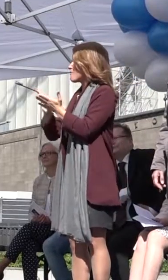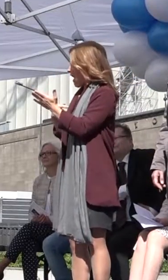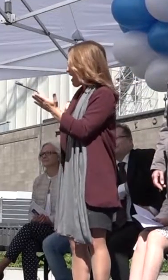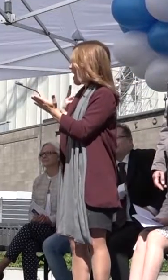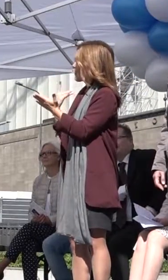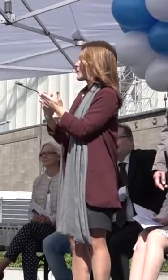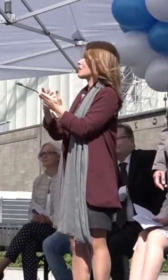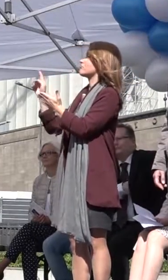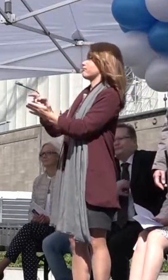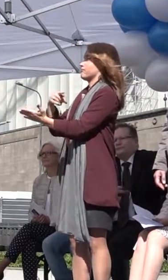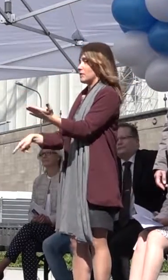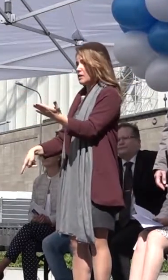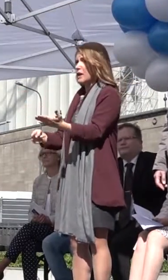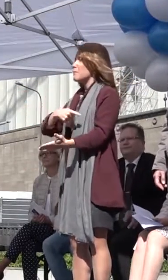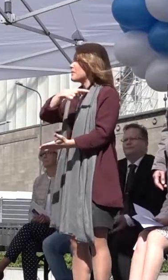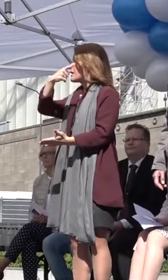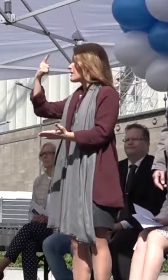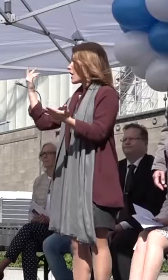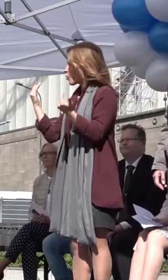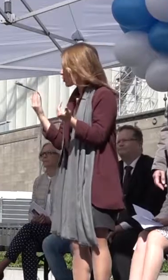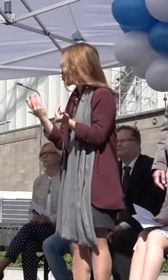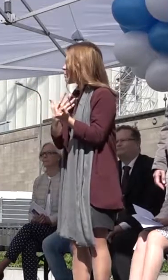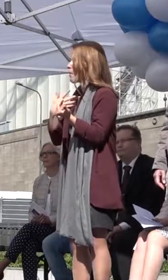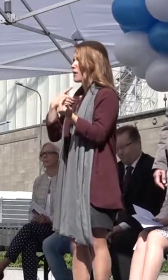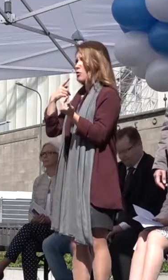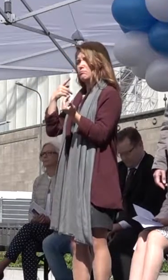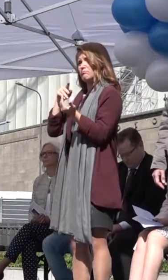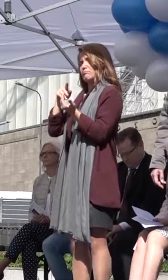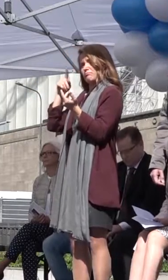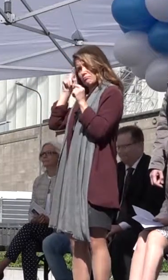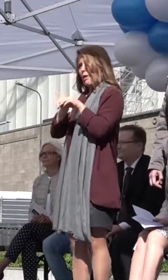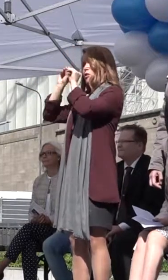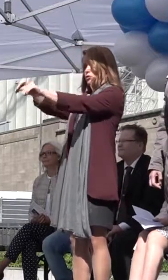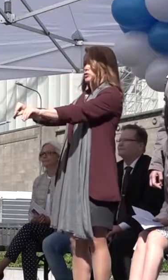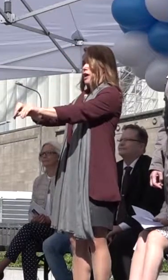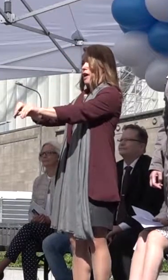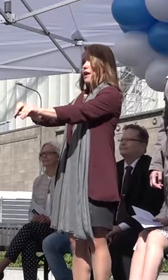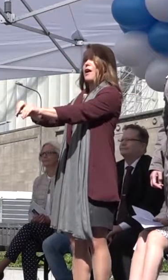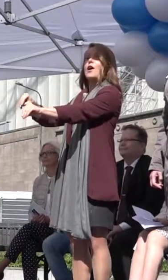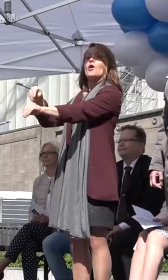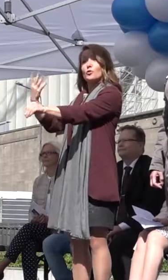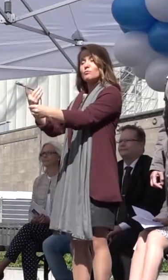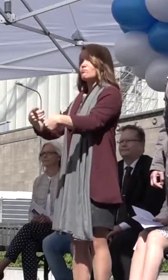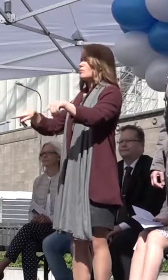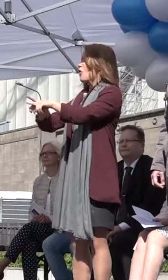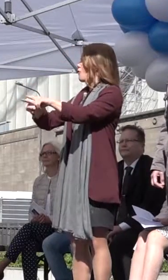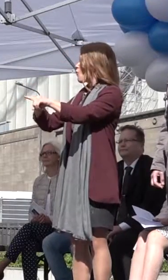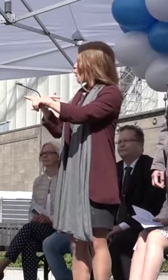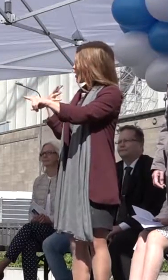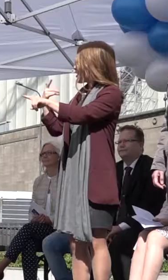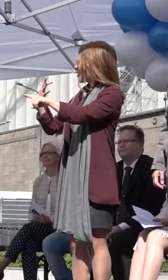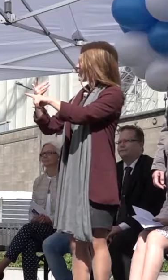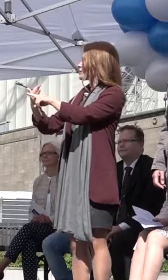on odotettu kauan, siihen on panostettu paljon. Ja nyt kun se on täällä, tapahtunut vuosien työn jälkeen, niin se on